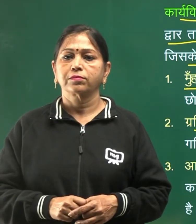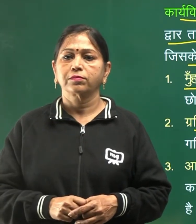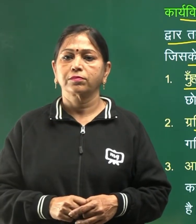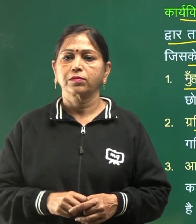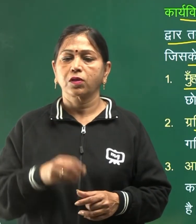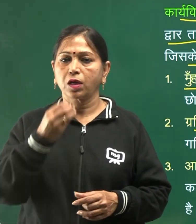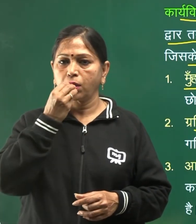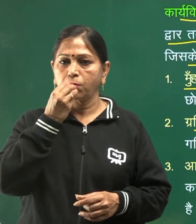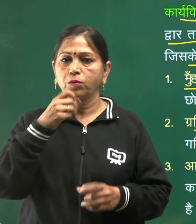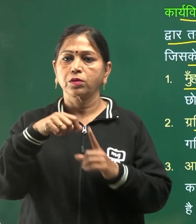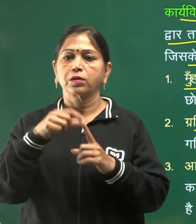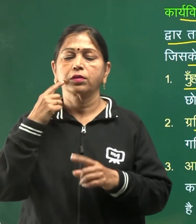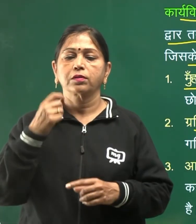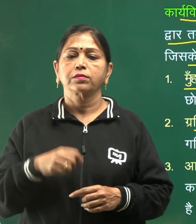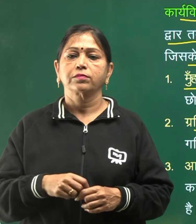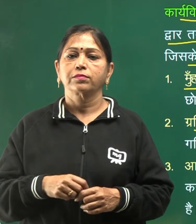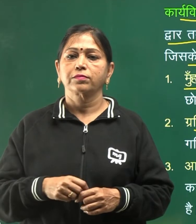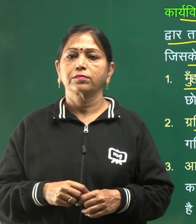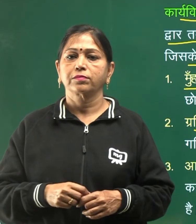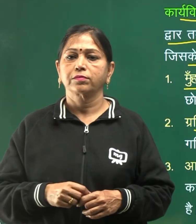भोजन की